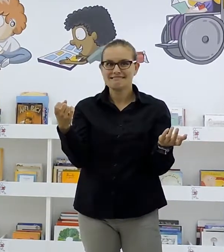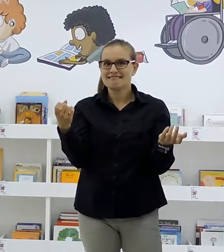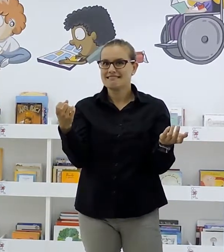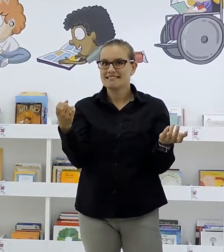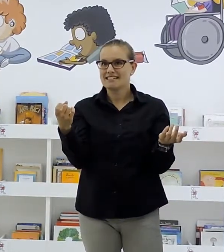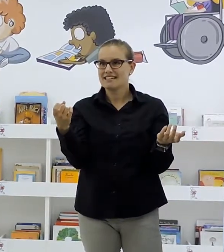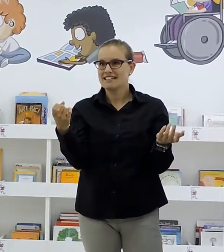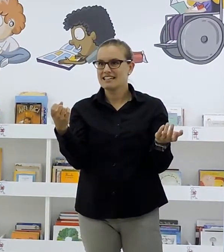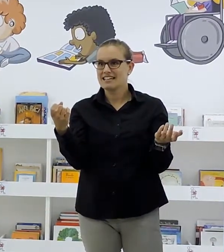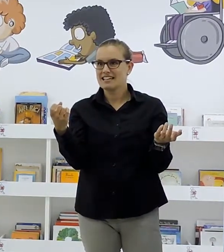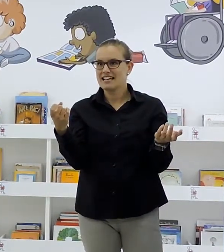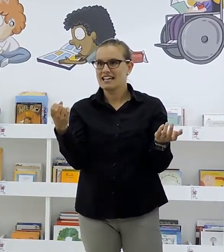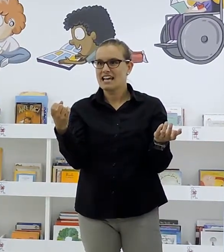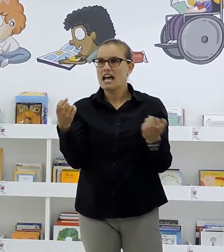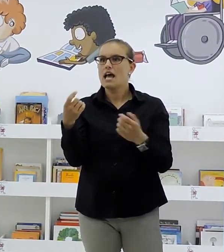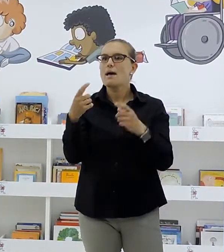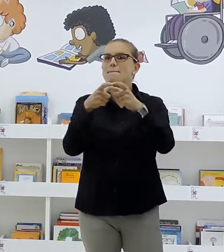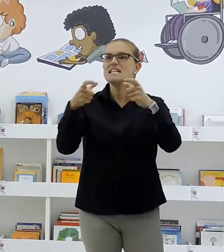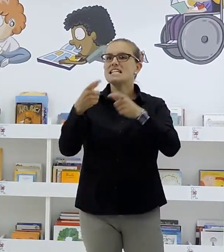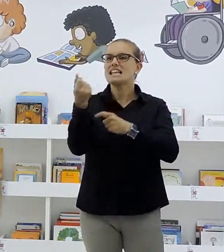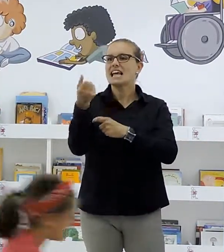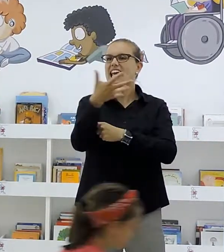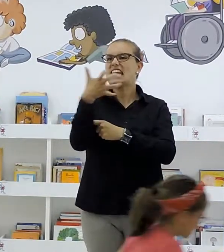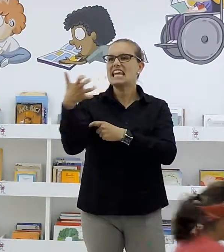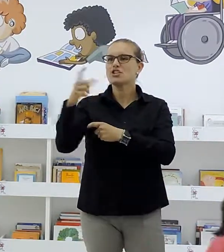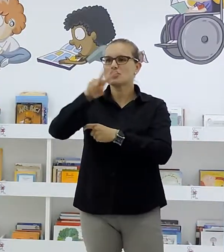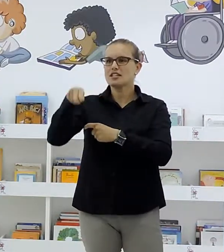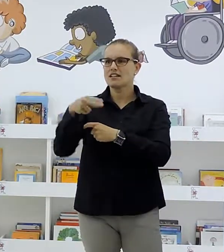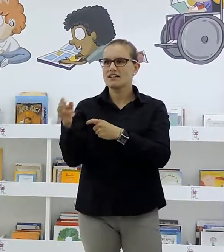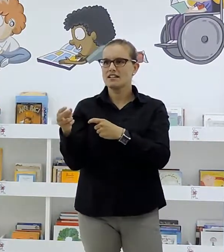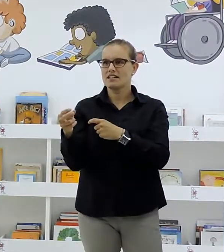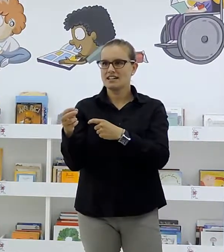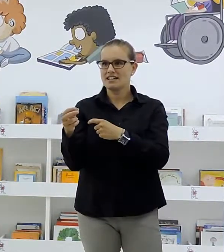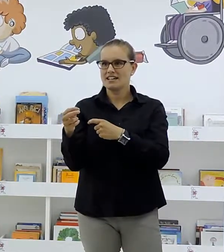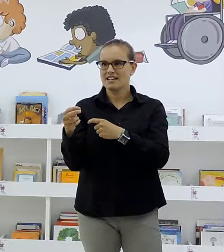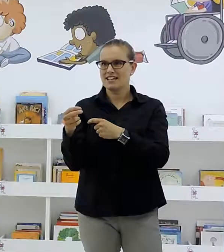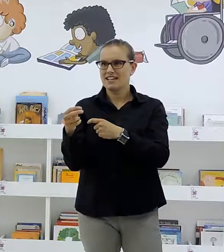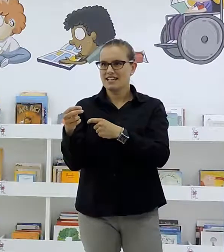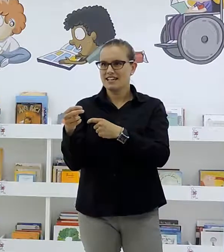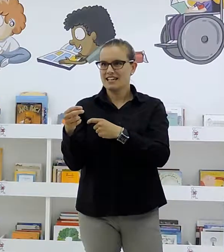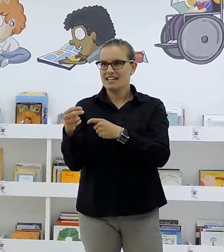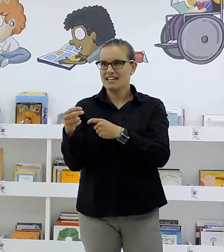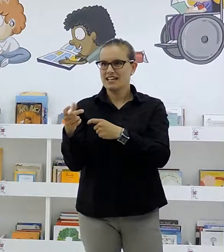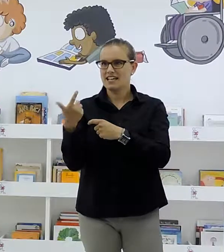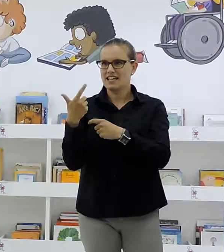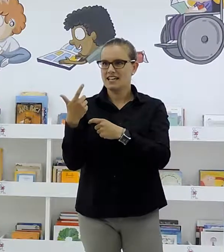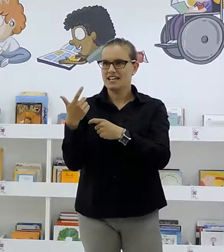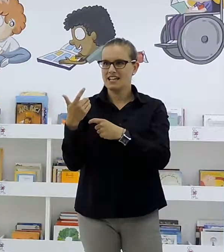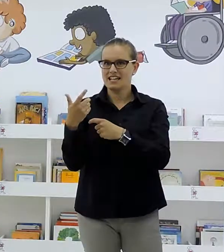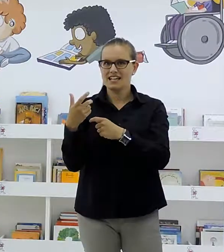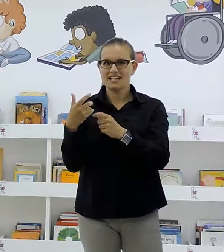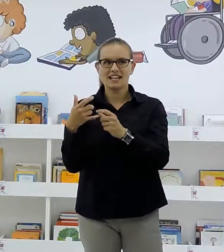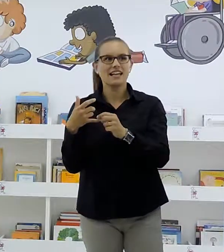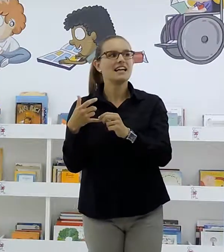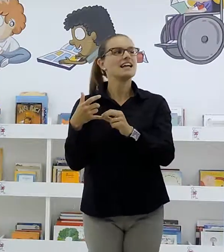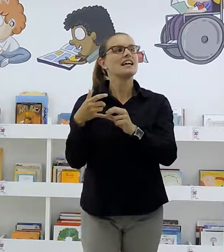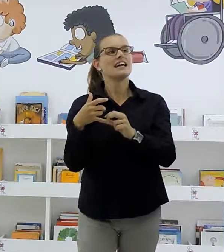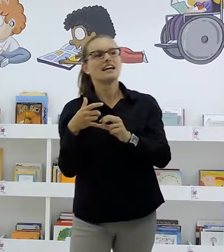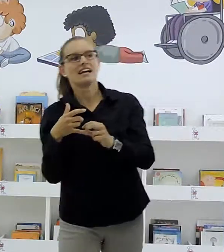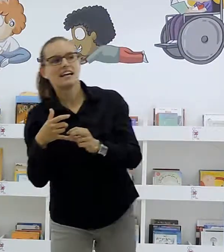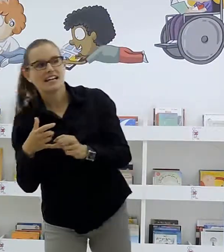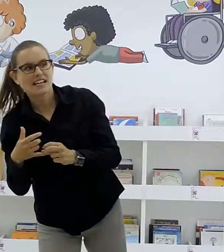o ¡Uy, está! ¿Alguien tiene un billete? ¿Billete? la crisis aquí todavía no se ha ido, ¿no? Mira, la